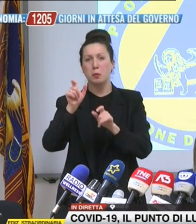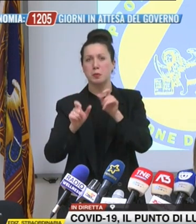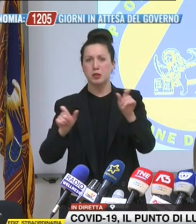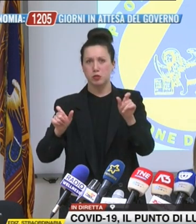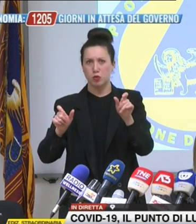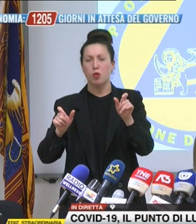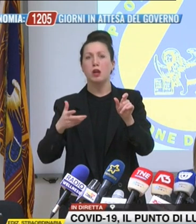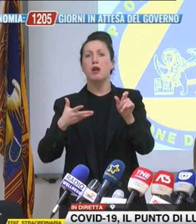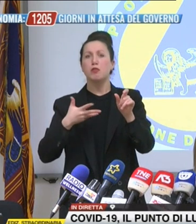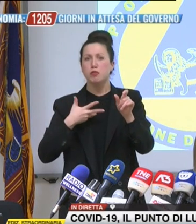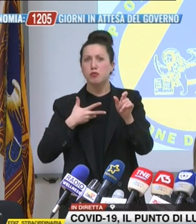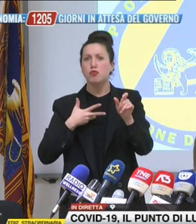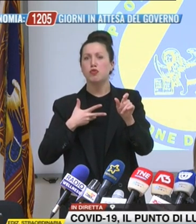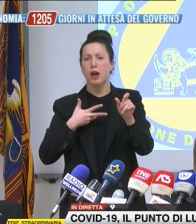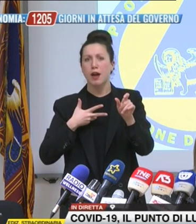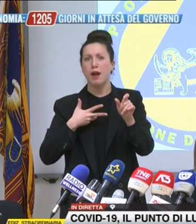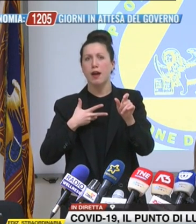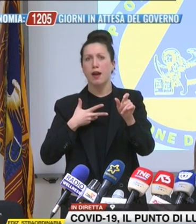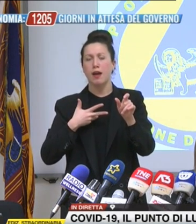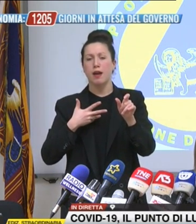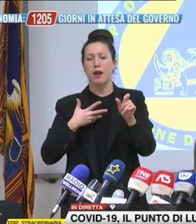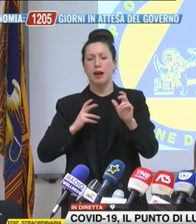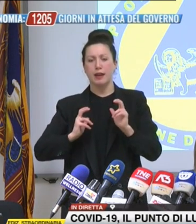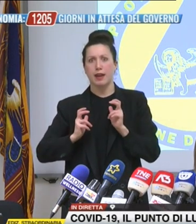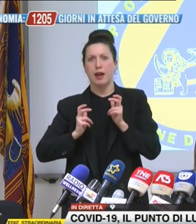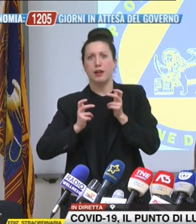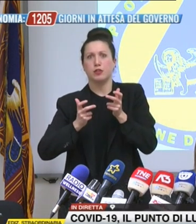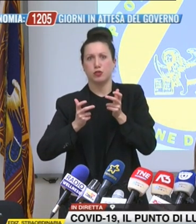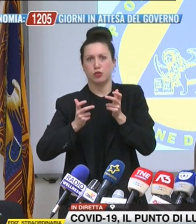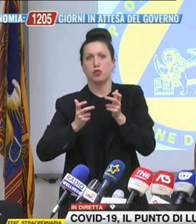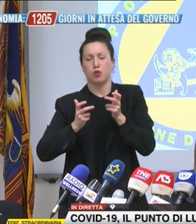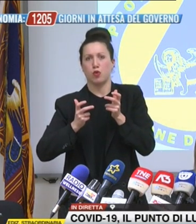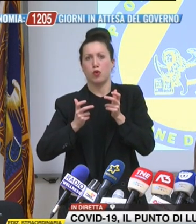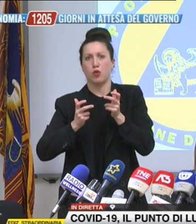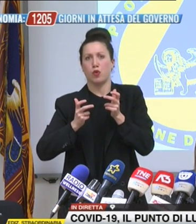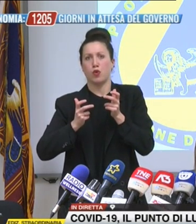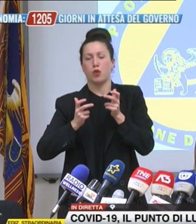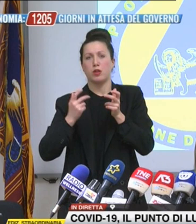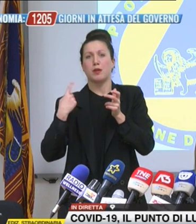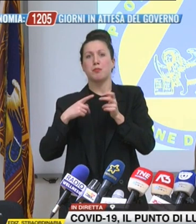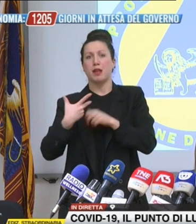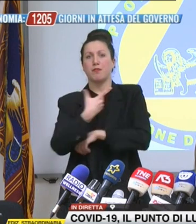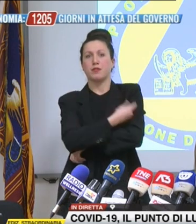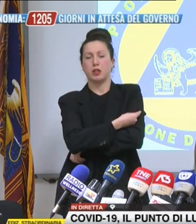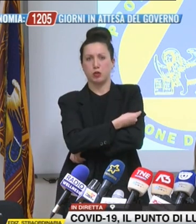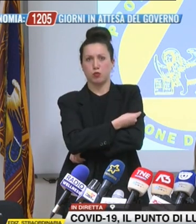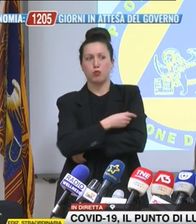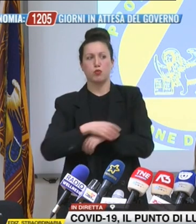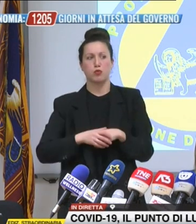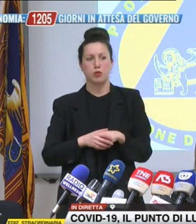affermando che insomma questi effetti collaterali erano limitati, stiamo parlando delle vaccinazioni, soprattutto delle dosi di richiamo,